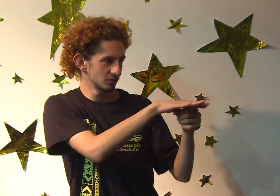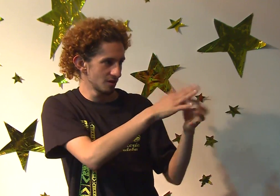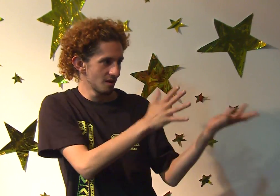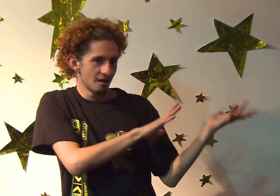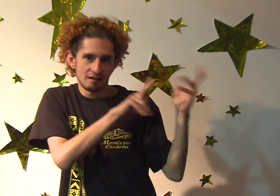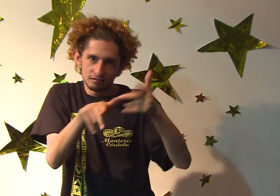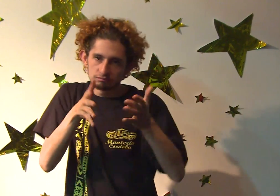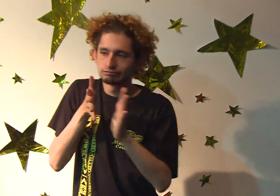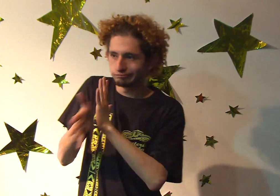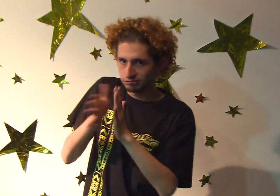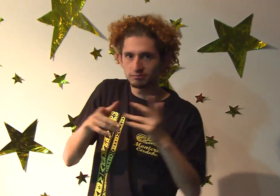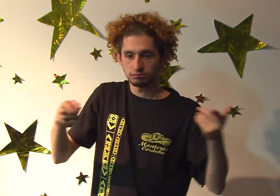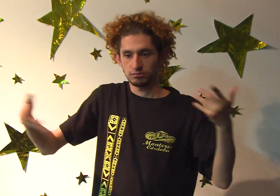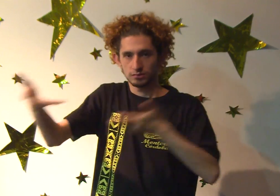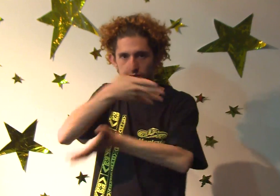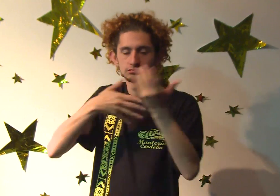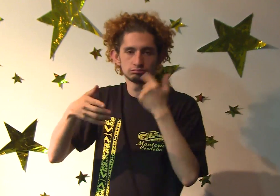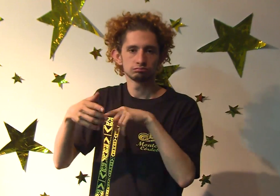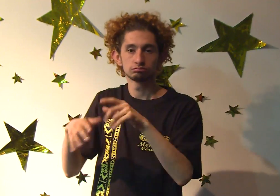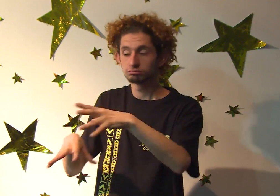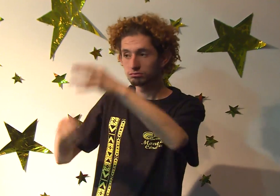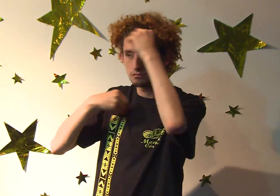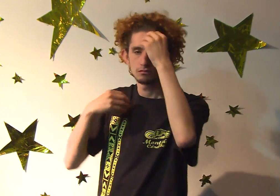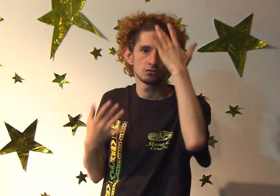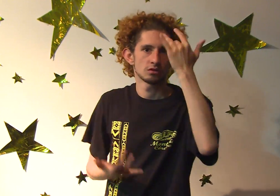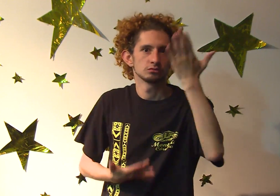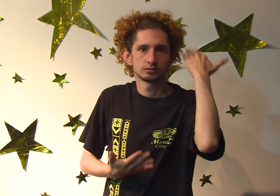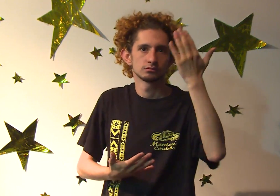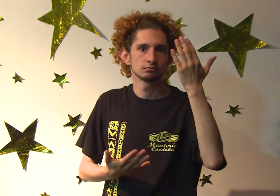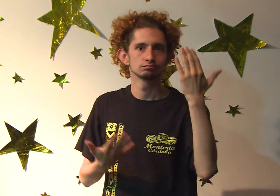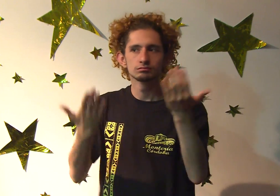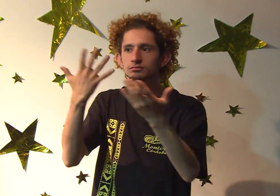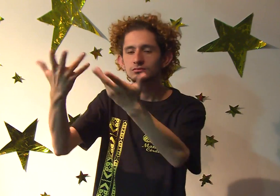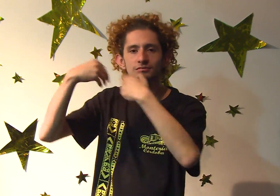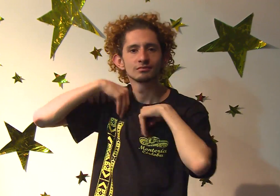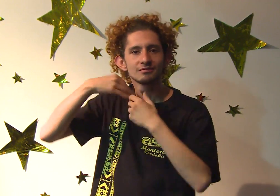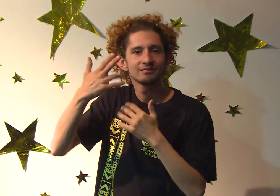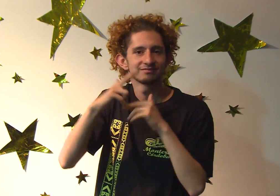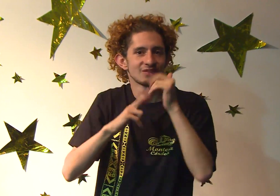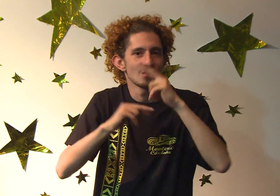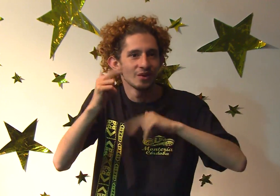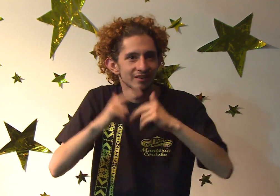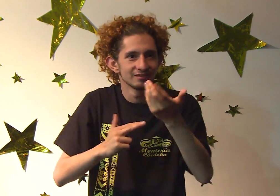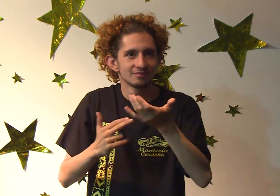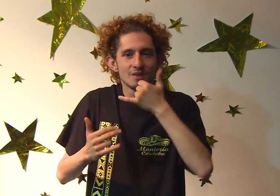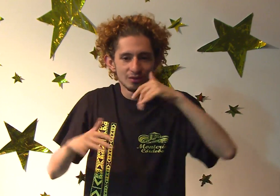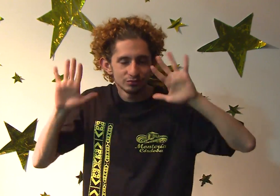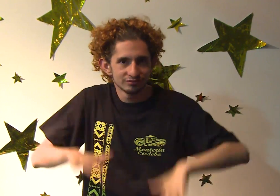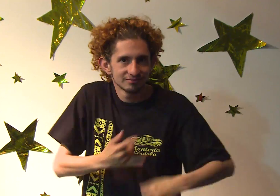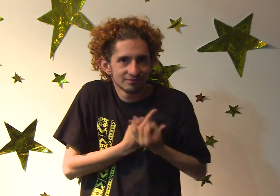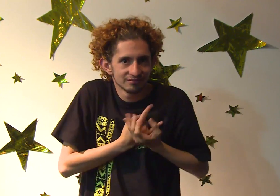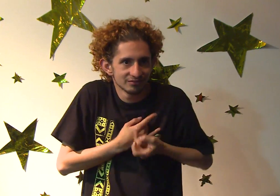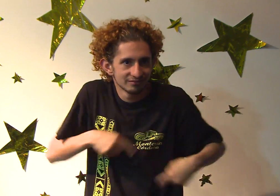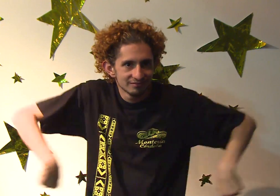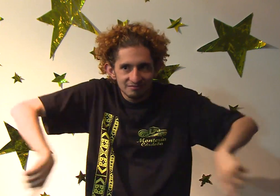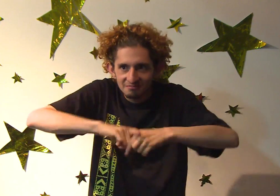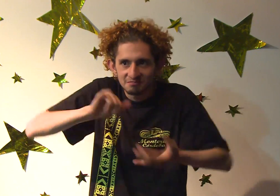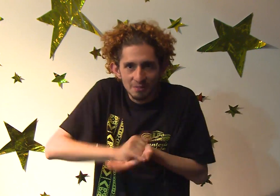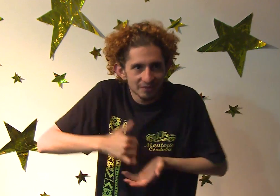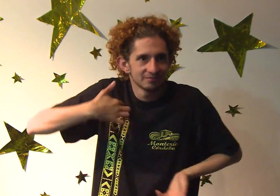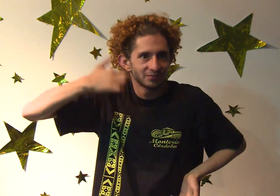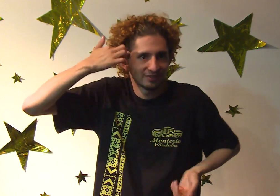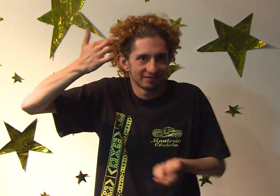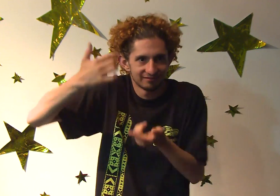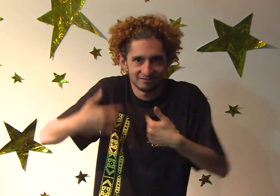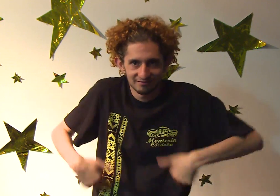sobre las personas sordas, sobre la formación también que tuvieron los representantes, y eso sirve para apropiación, porque nos sirve para